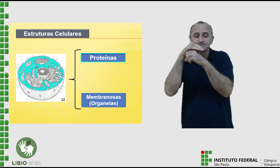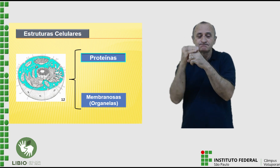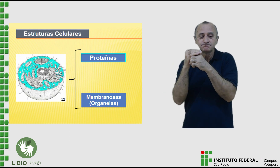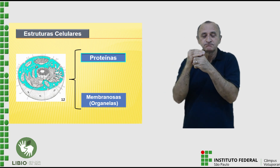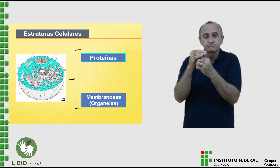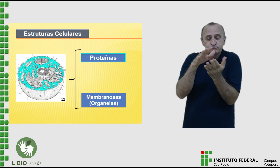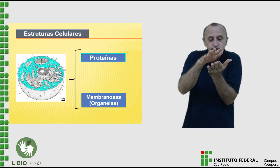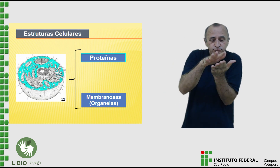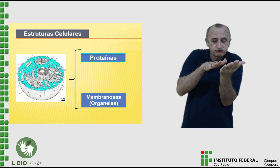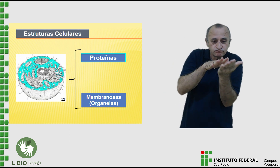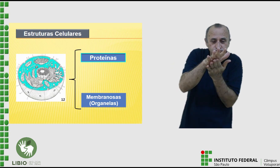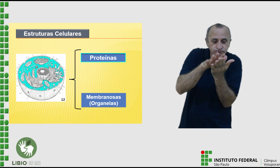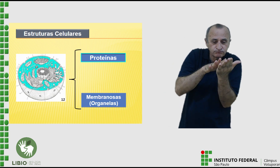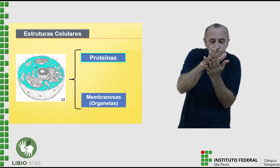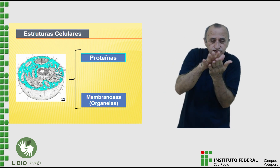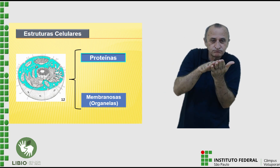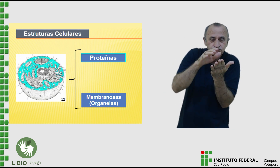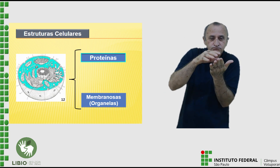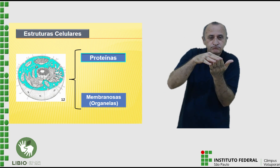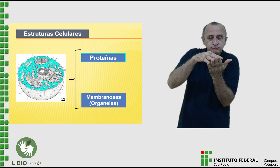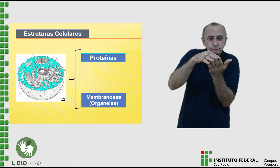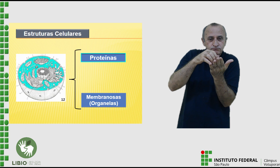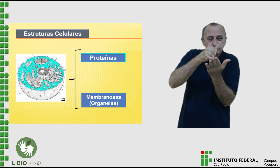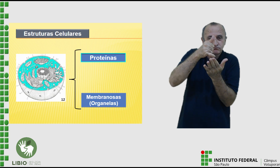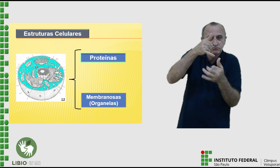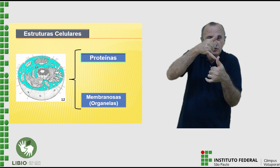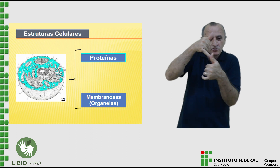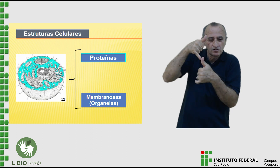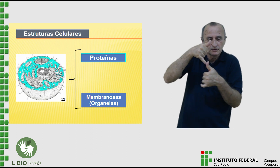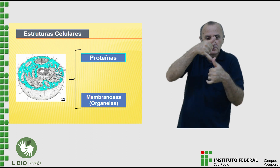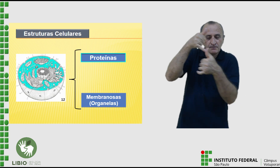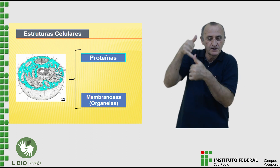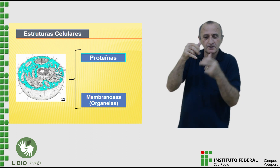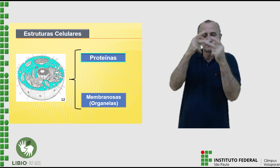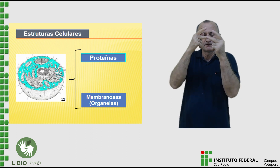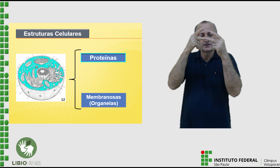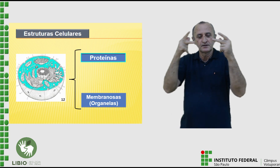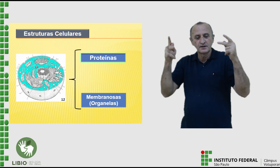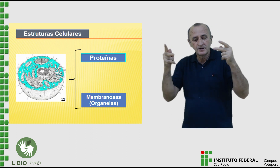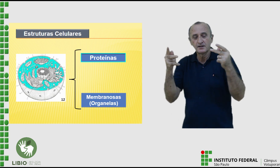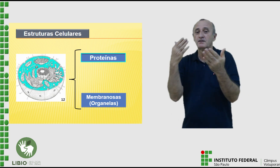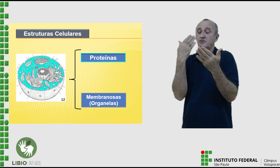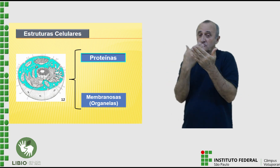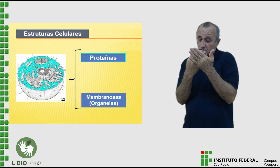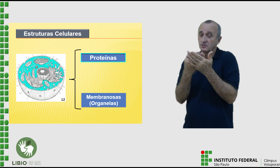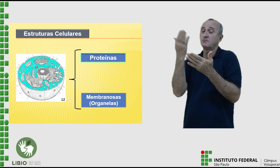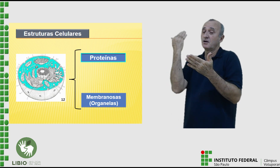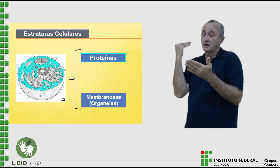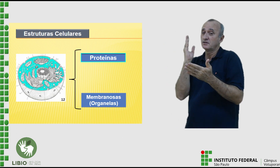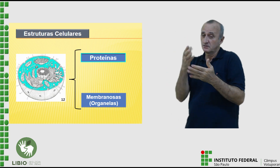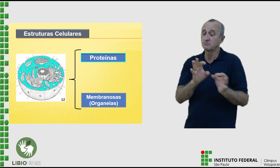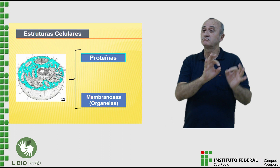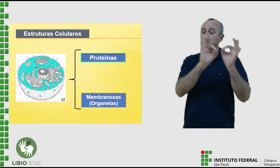de membrana, isto é, formada de um envelope de lipídios e proteínas, que